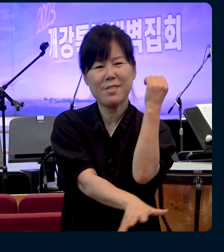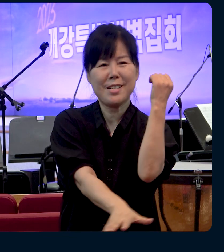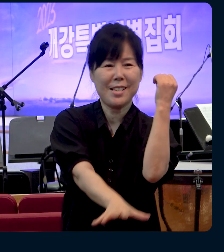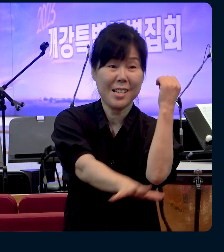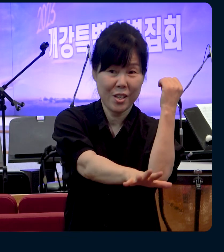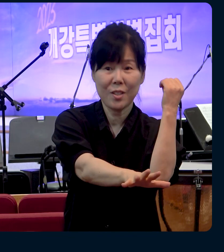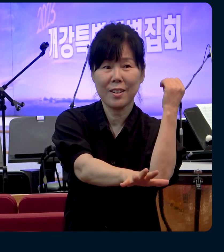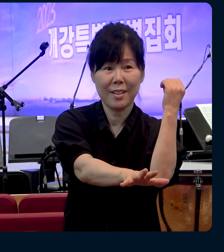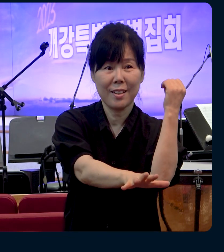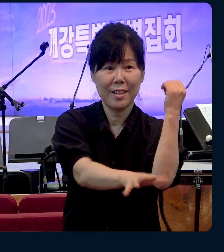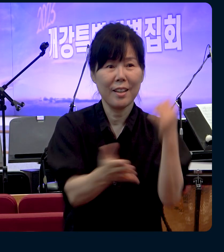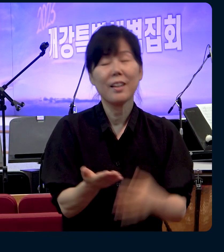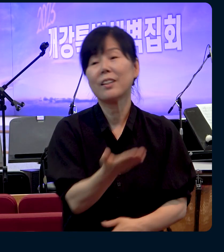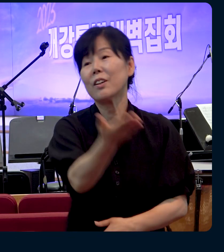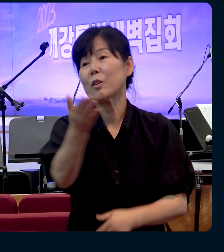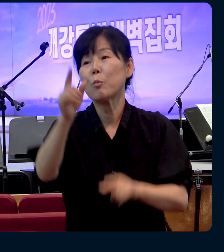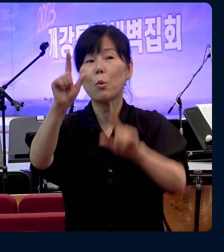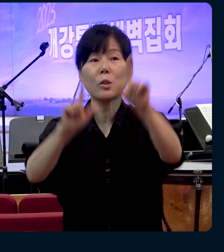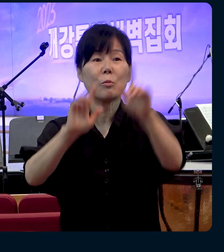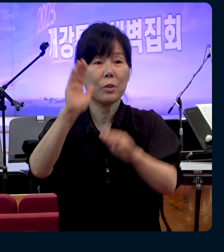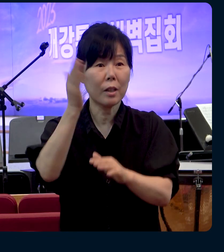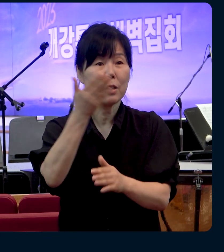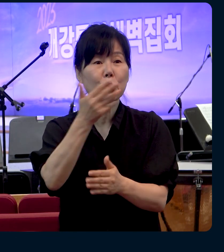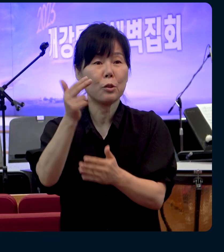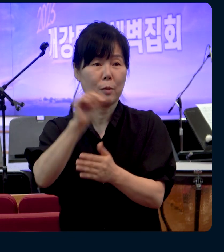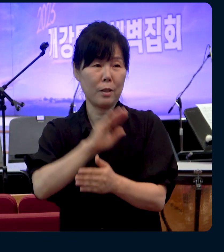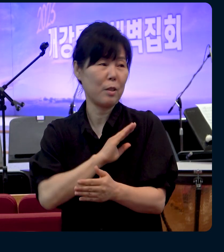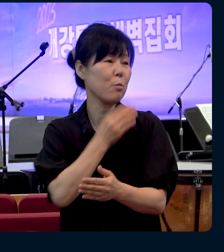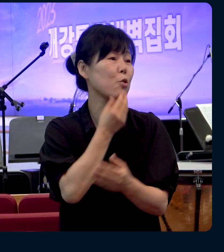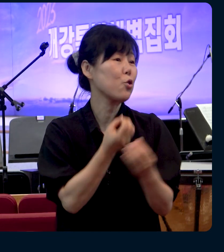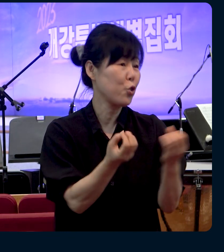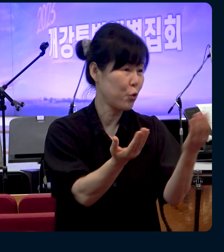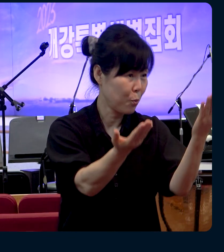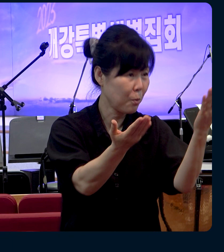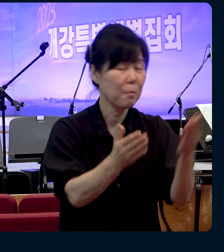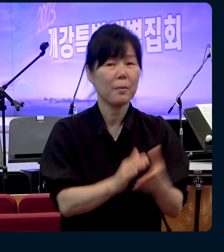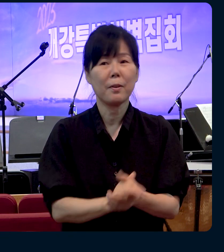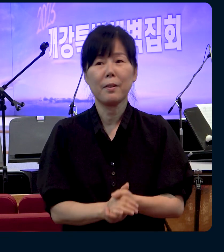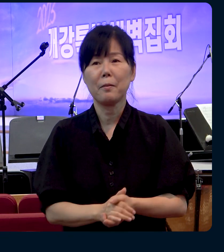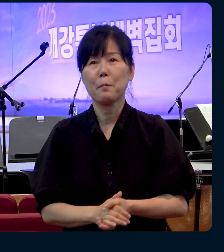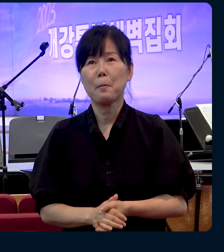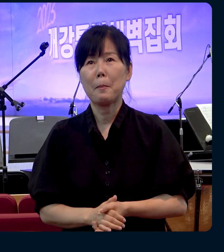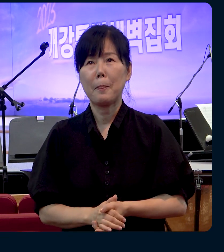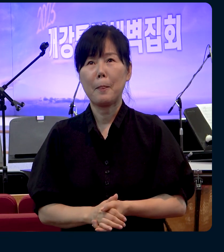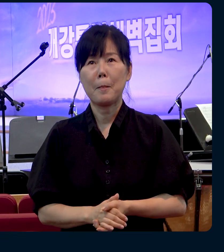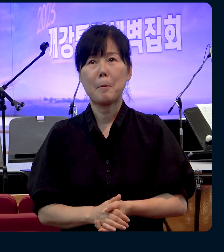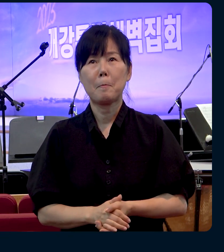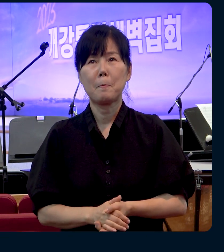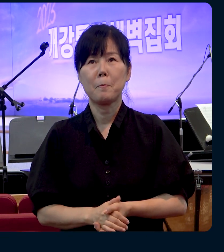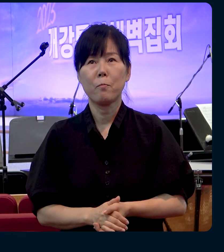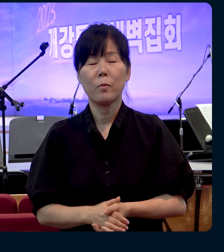깊다는 겁니다. 그게 여러분의 모습일 수 있기를 주님으로 축원합니다. 뿌리가 깊어야 돼요.